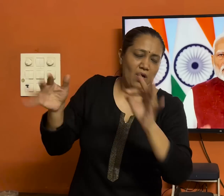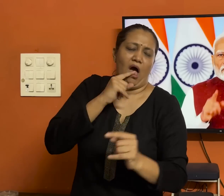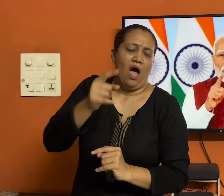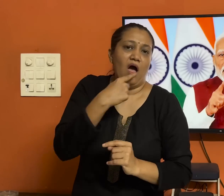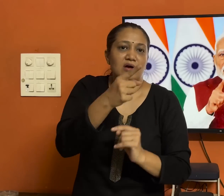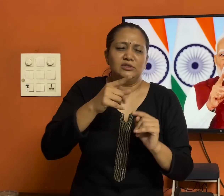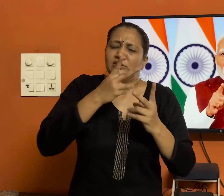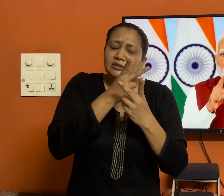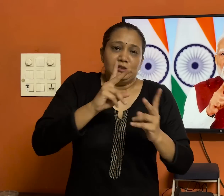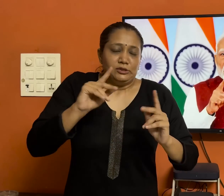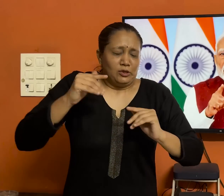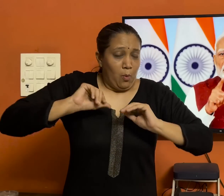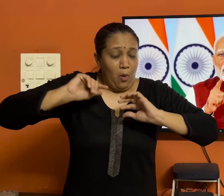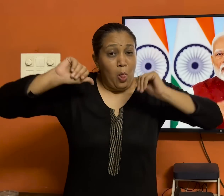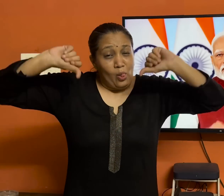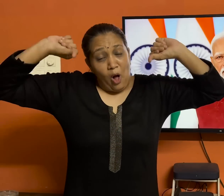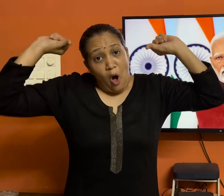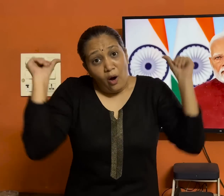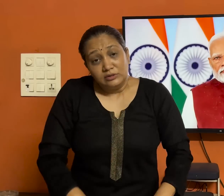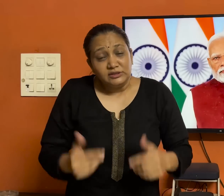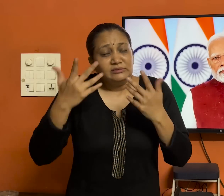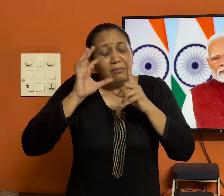और पूरी तरह पिटने के बाद